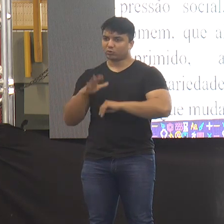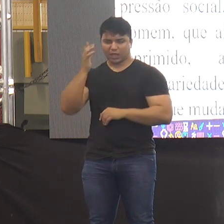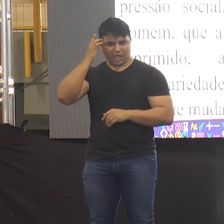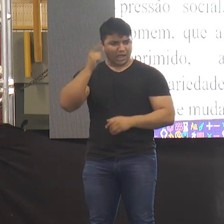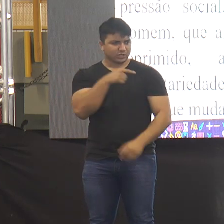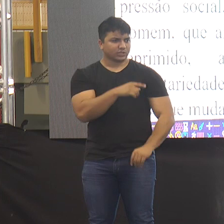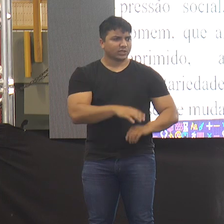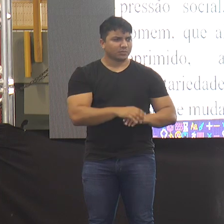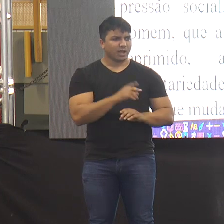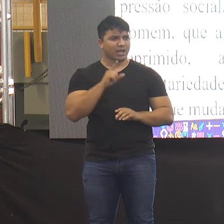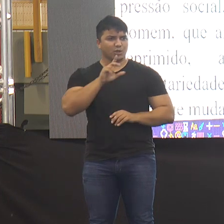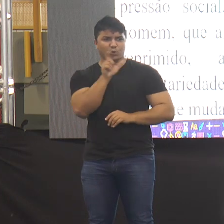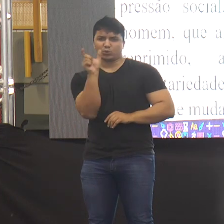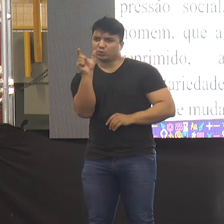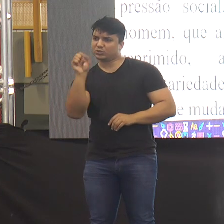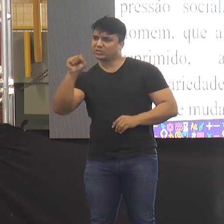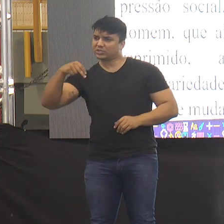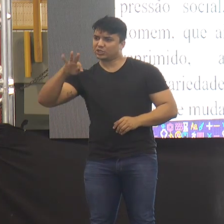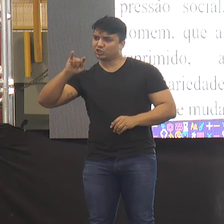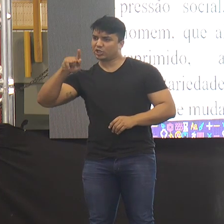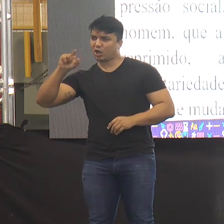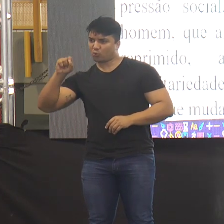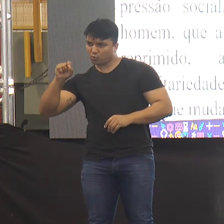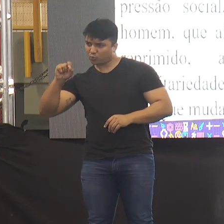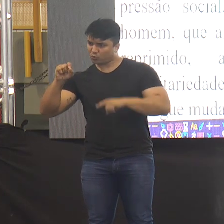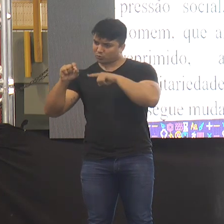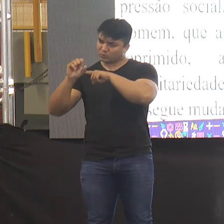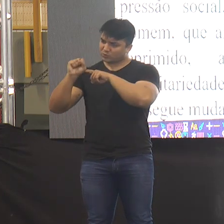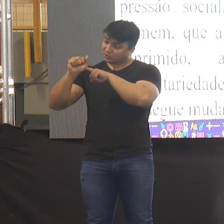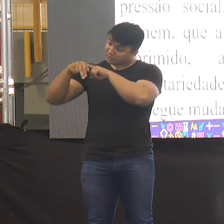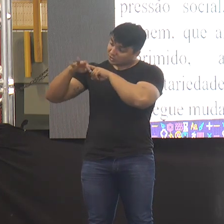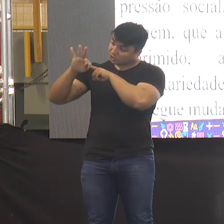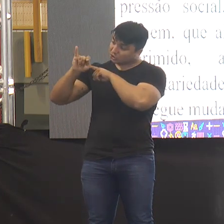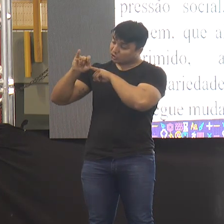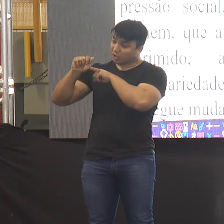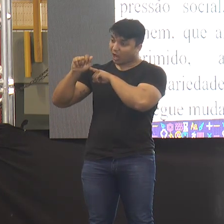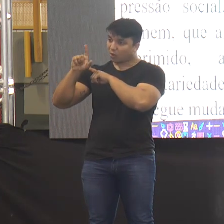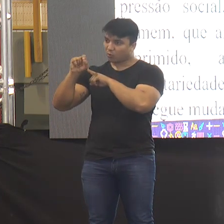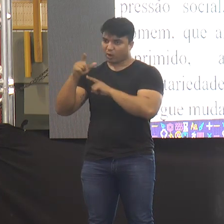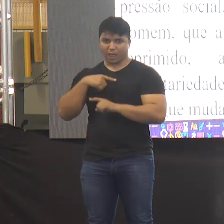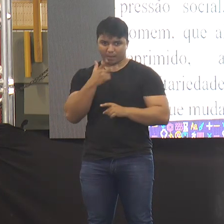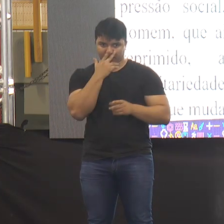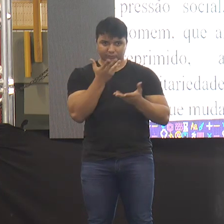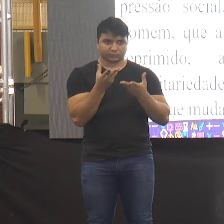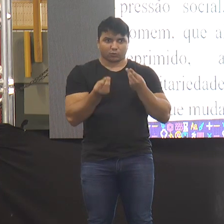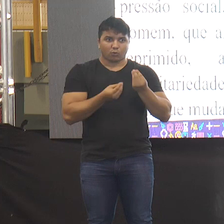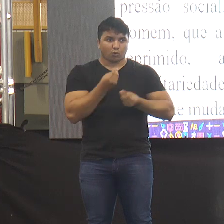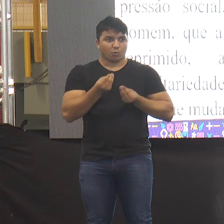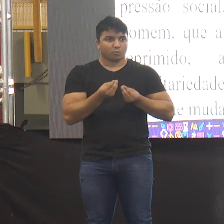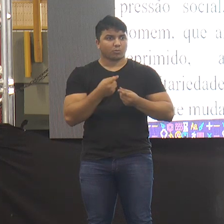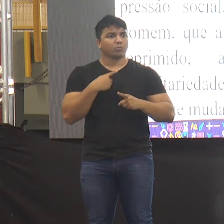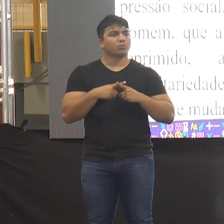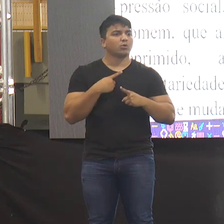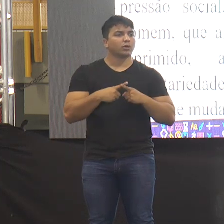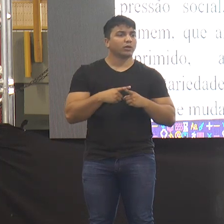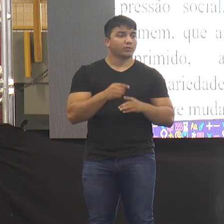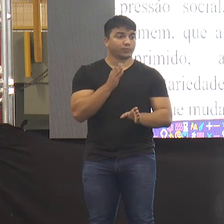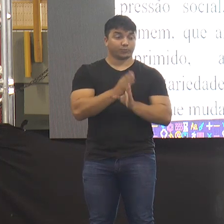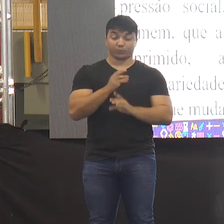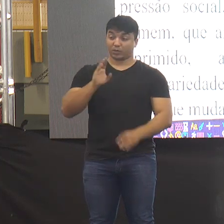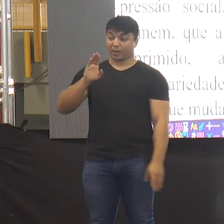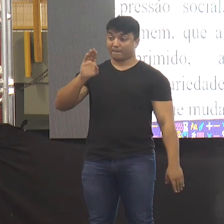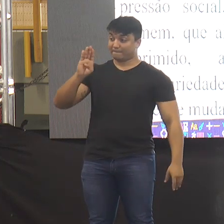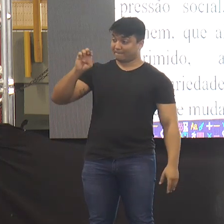cara colocar o sobrenome do Bentinho de Bento Santiago à toa? Ele ia fazer o